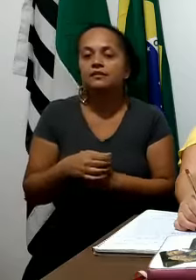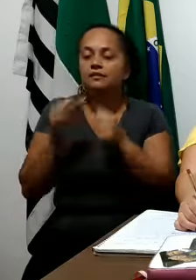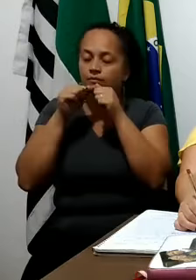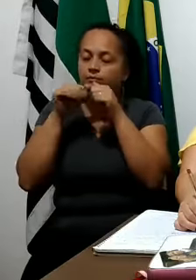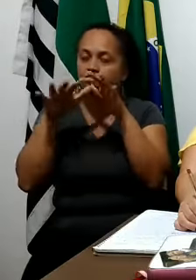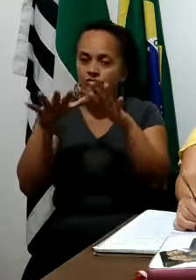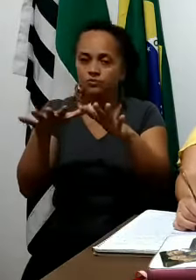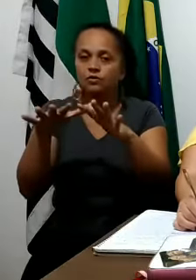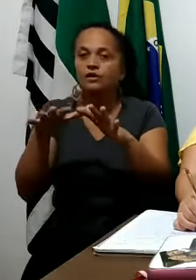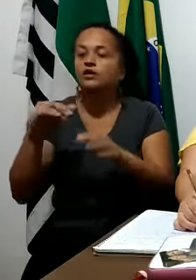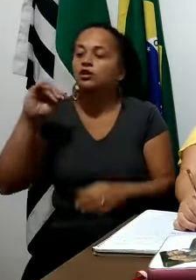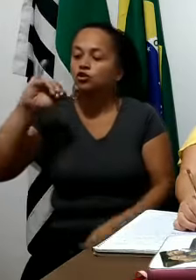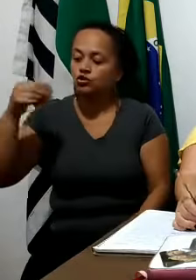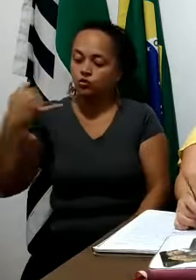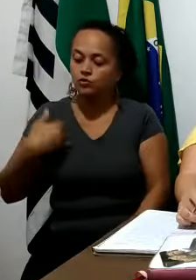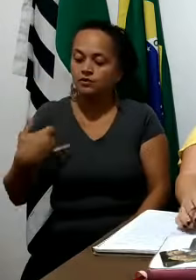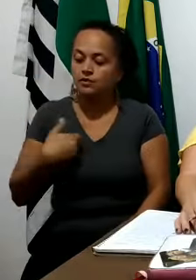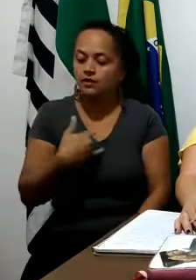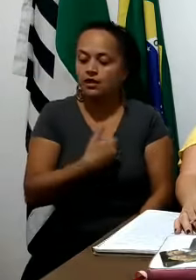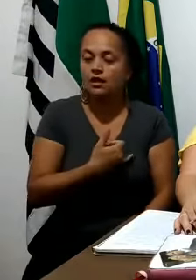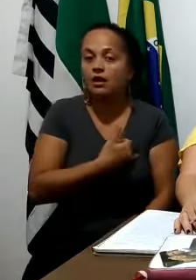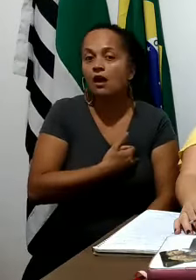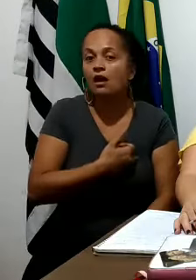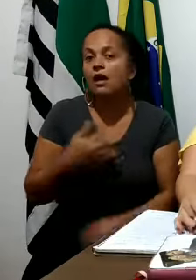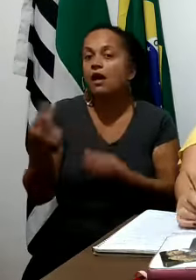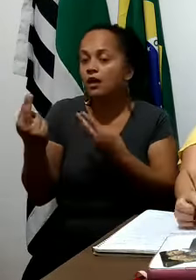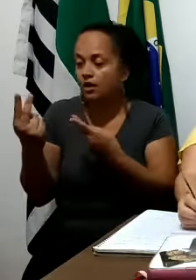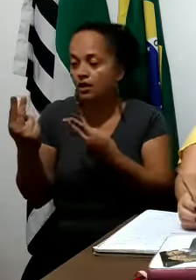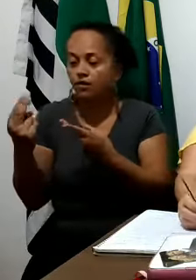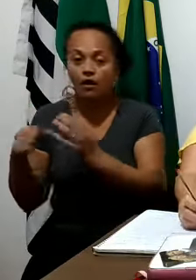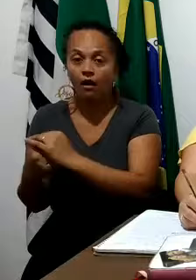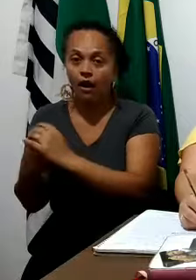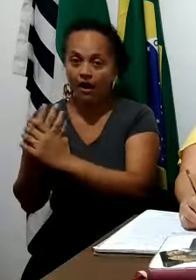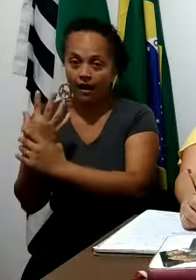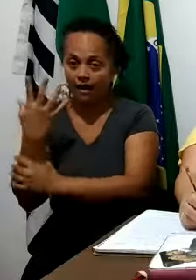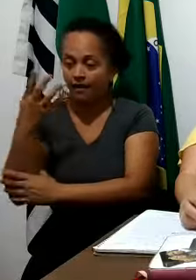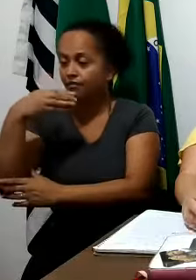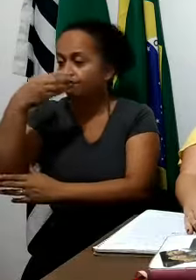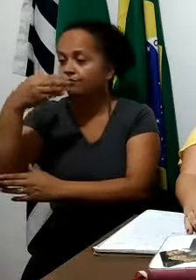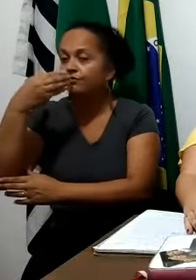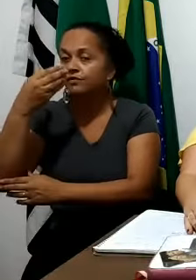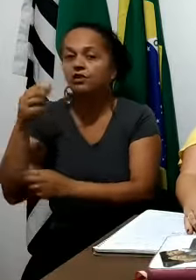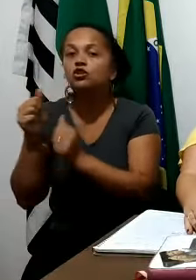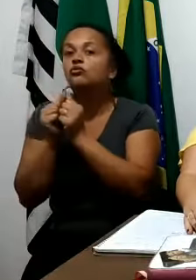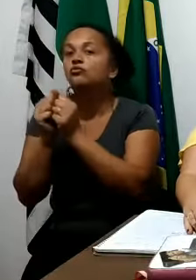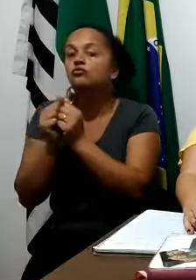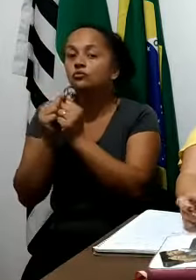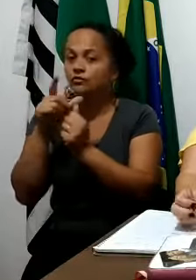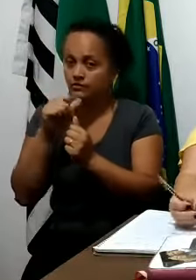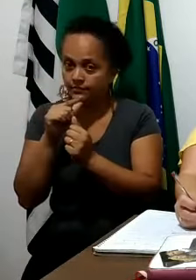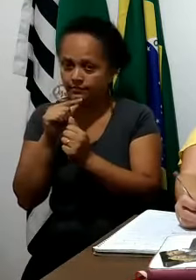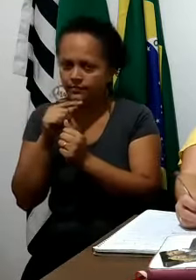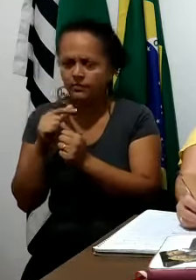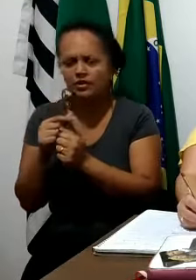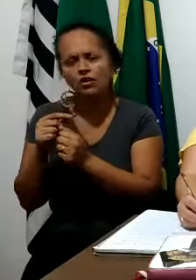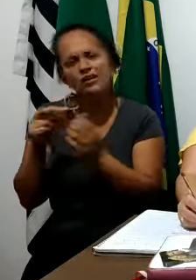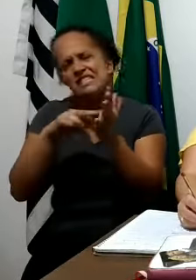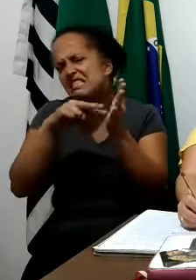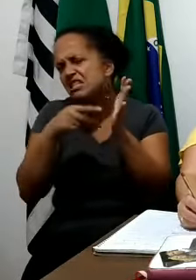fonte. E por que José conseguiu ser uma árvore frutífera junto à fonte? Quem é essa fonte? Jesus, né?